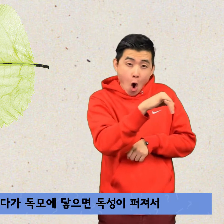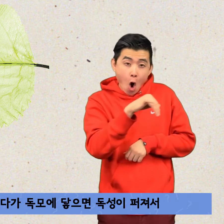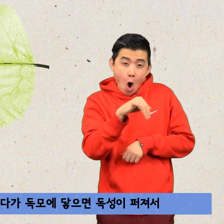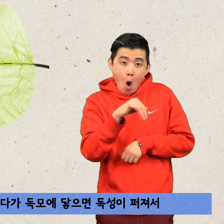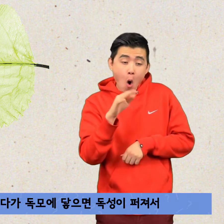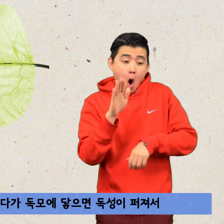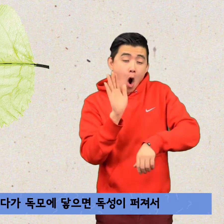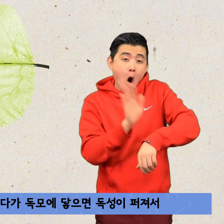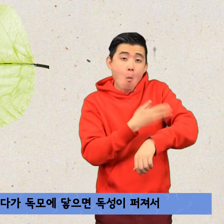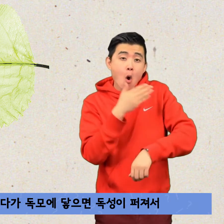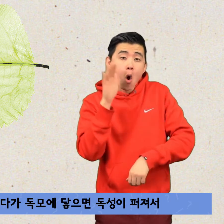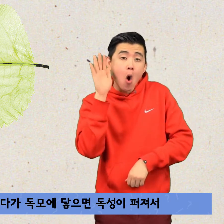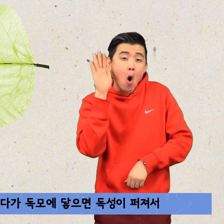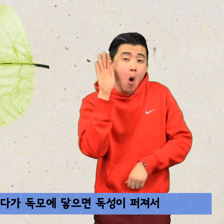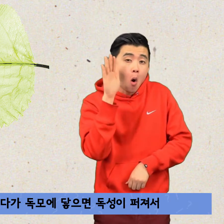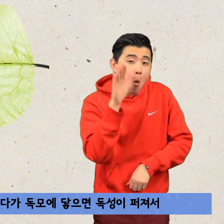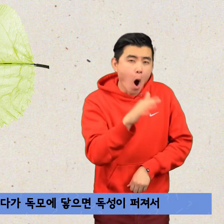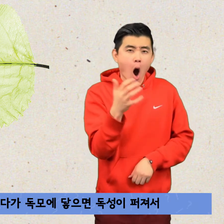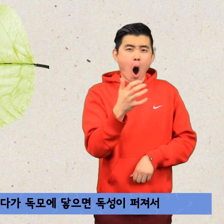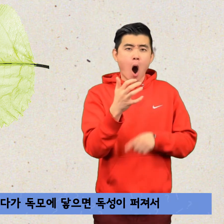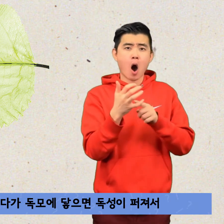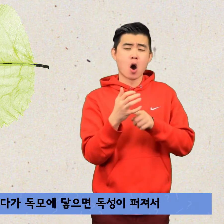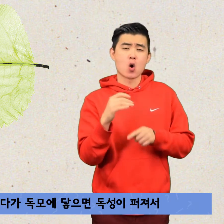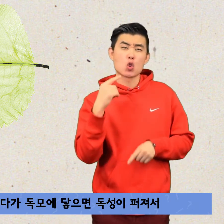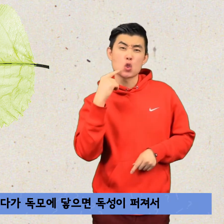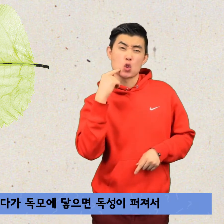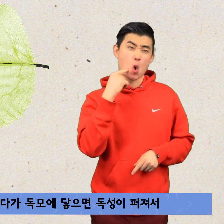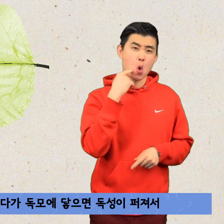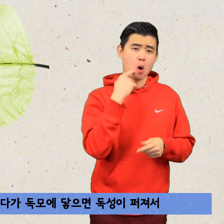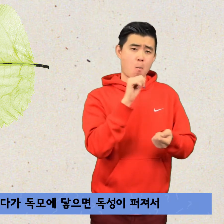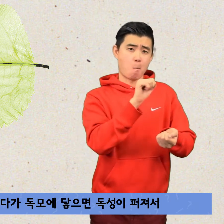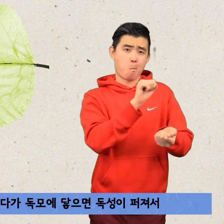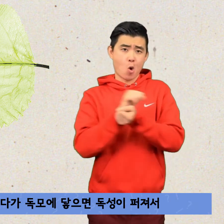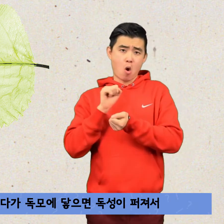이 애벌레들을 건드렸다가 독모에 닿으면